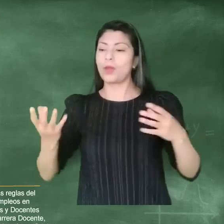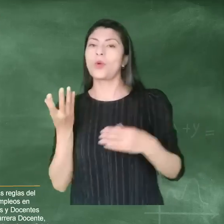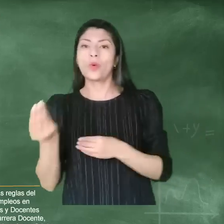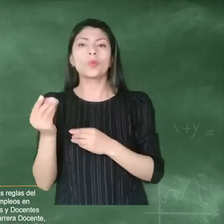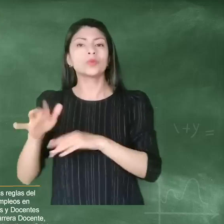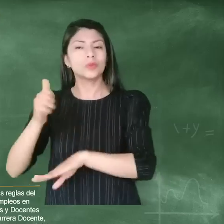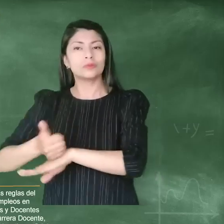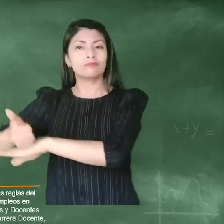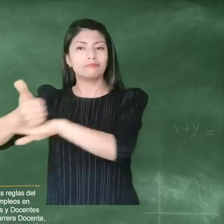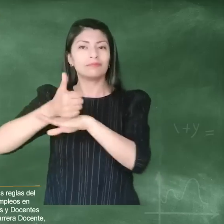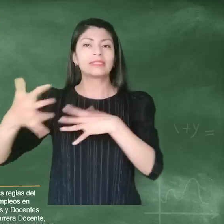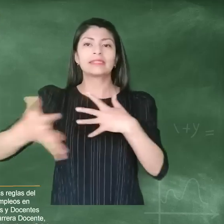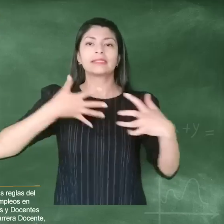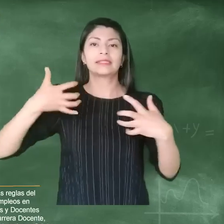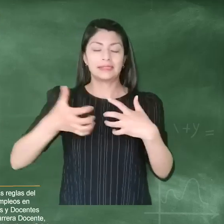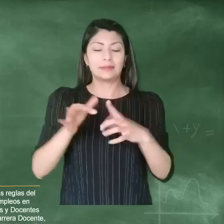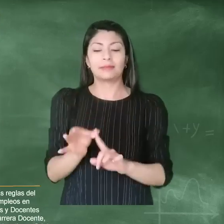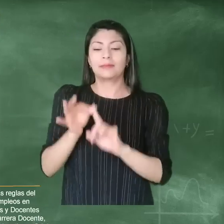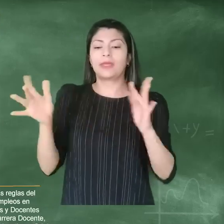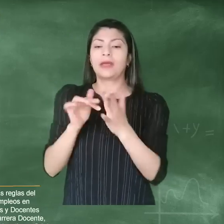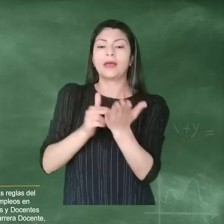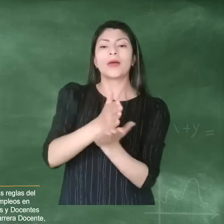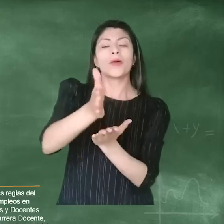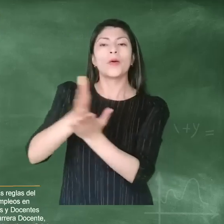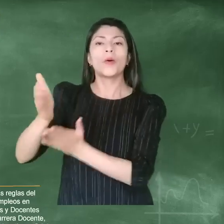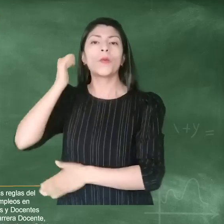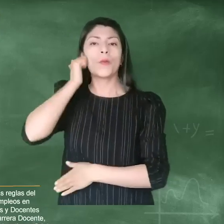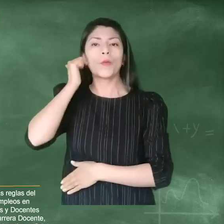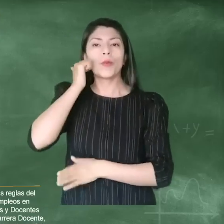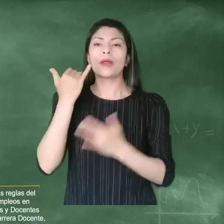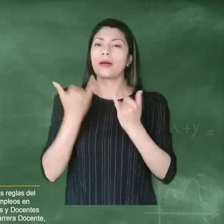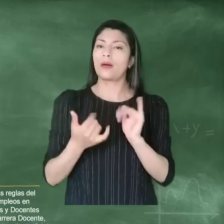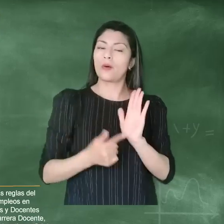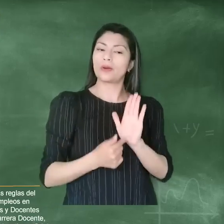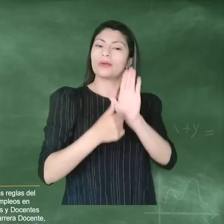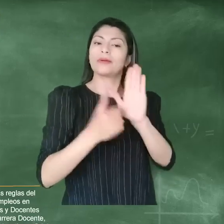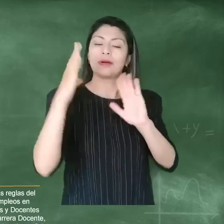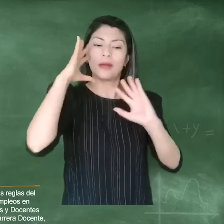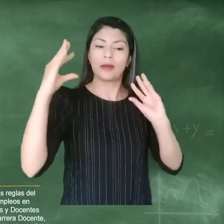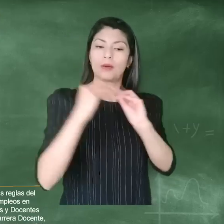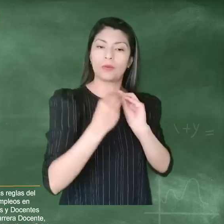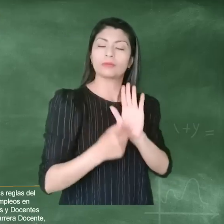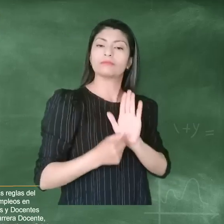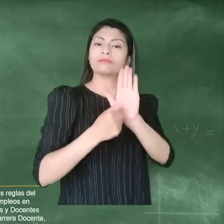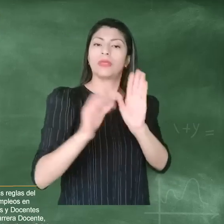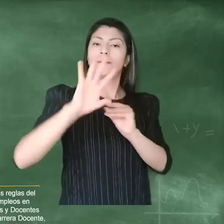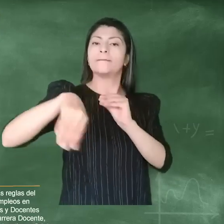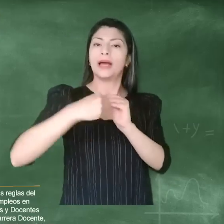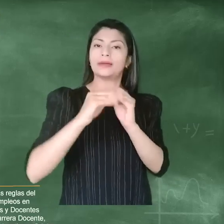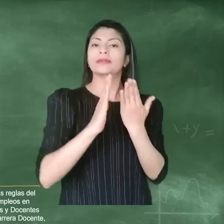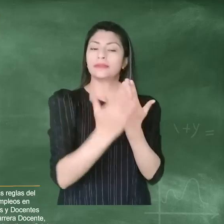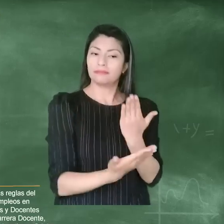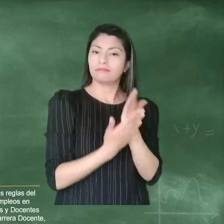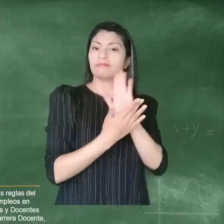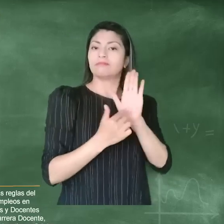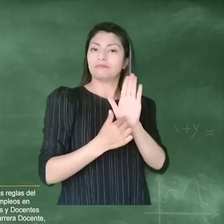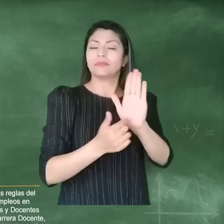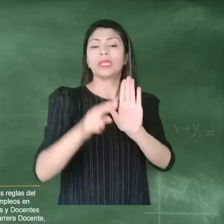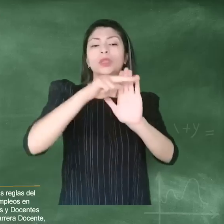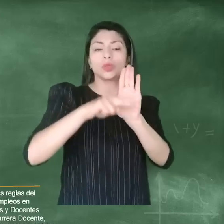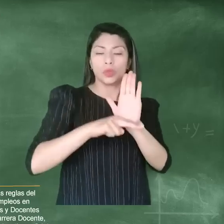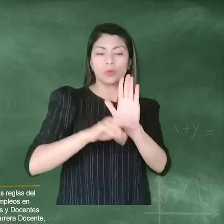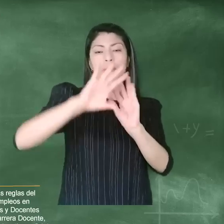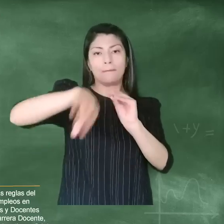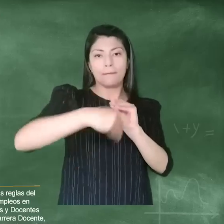docentes, y directivos docentes y del Sistema Especial de Carrera Docente, lo dispuesto en este acuerdo y su anexo, y por